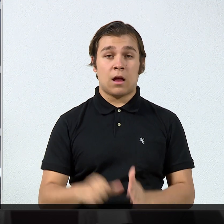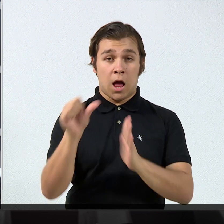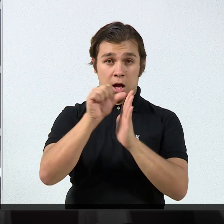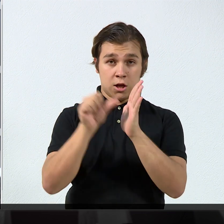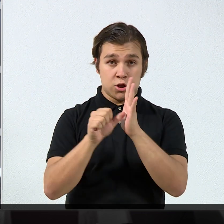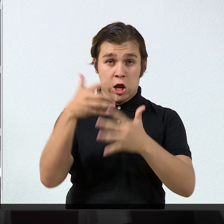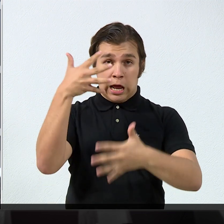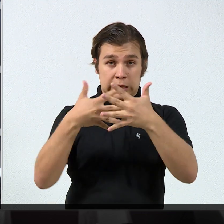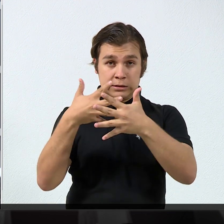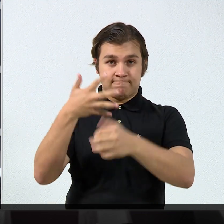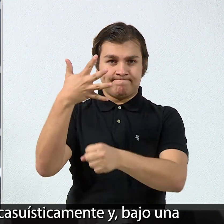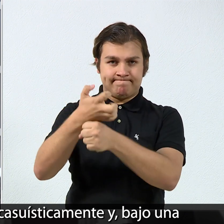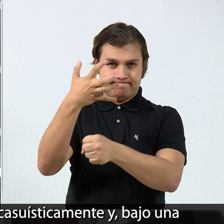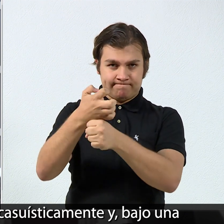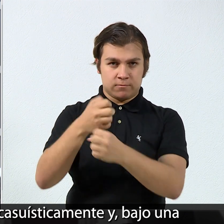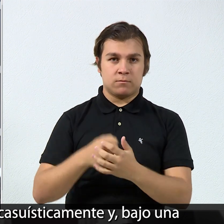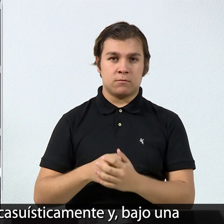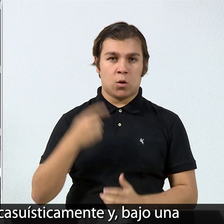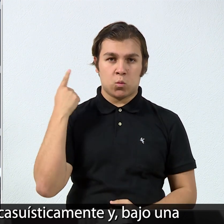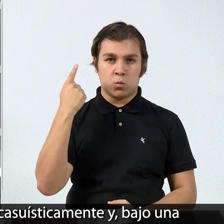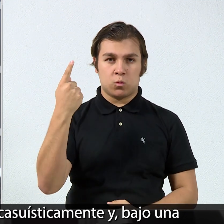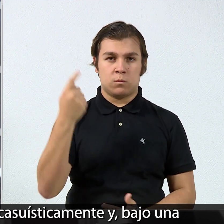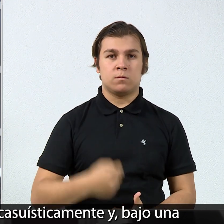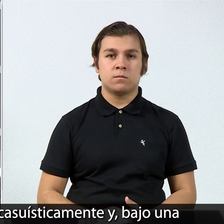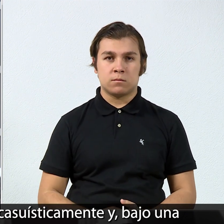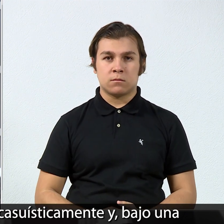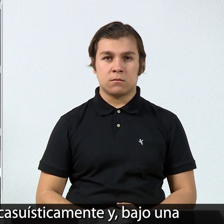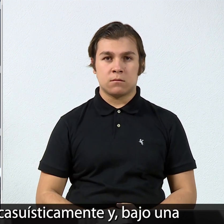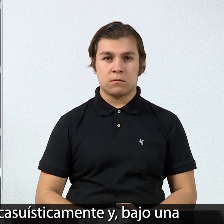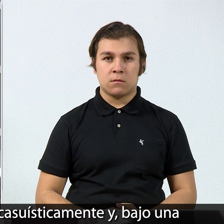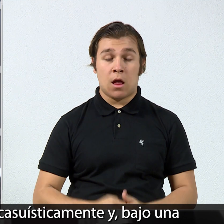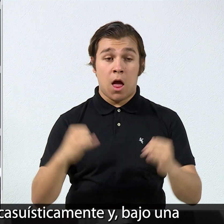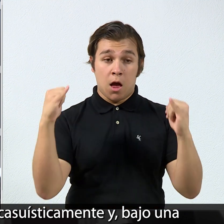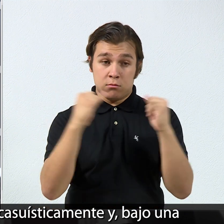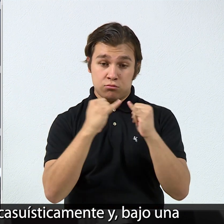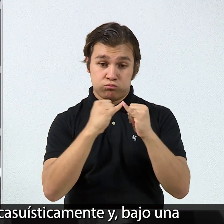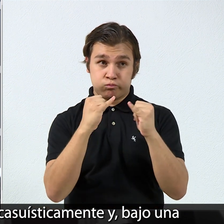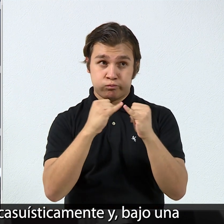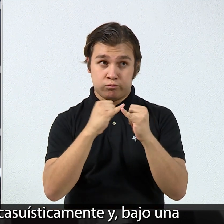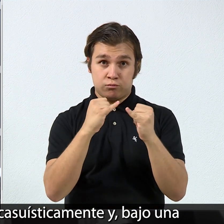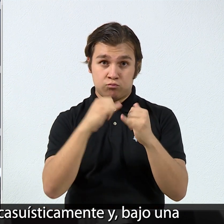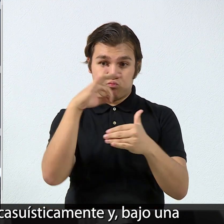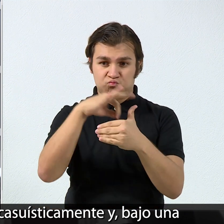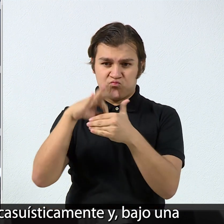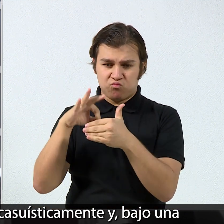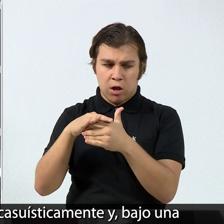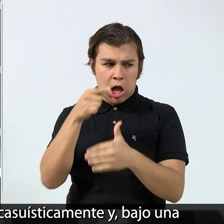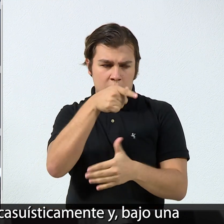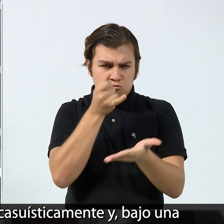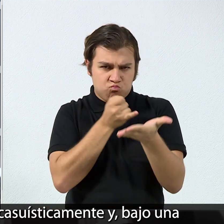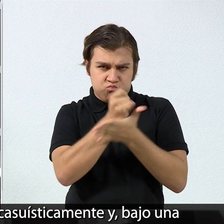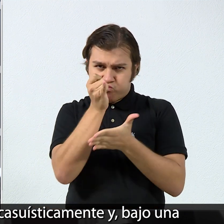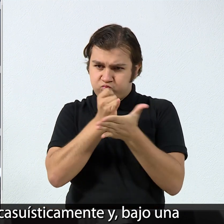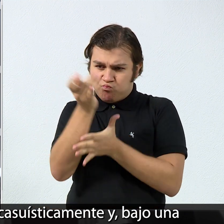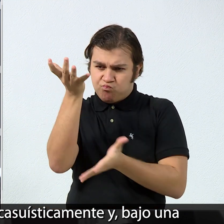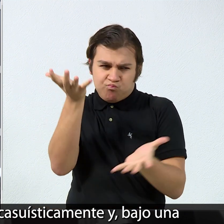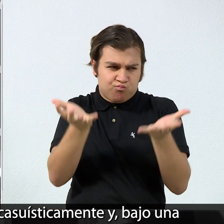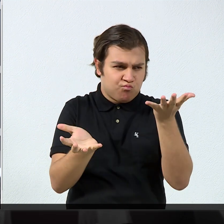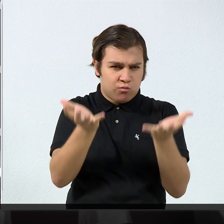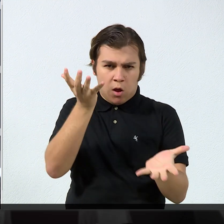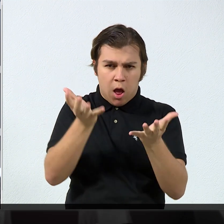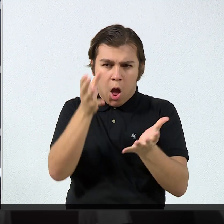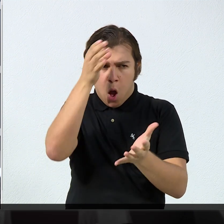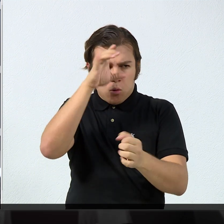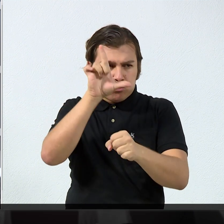Artículo 15 quinquies. 1. El Instituto determinará casuísticamente y bajo una perspectiva